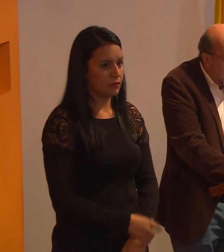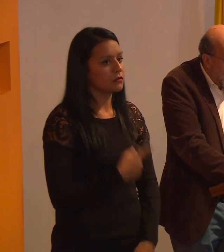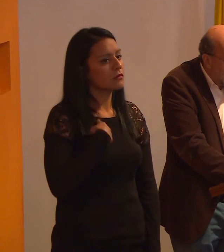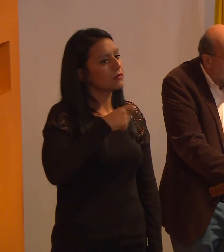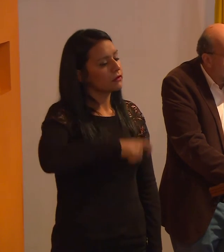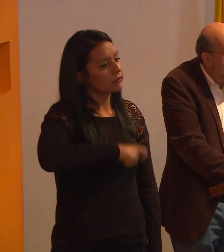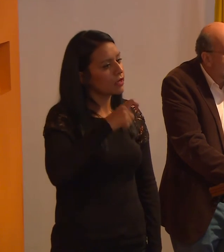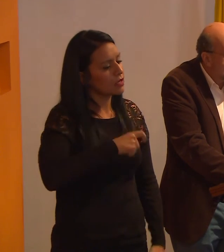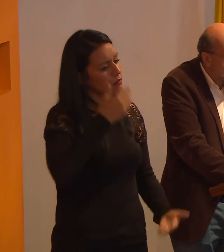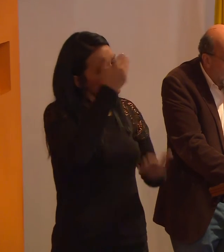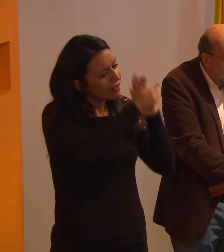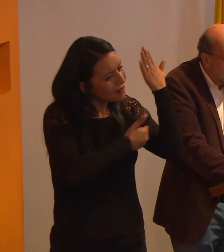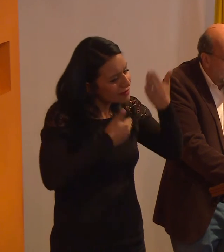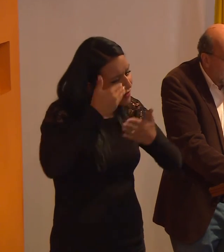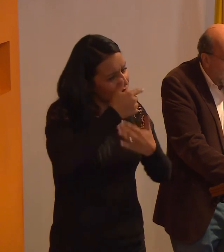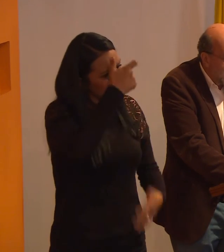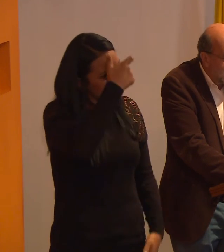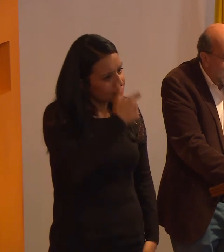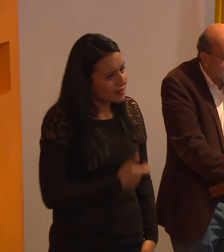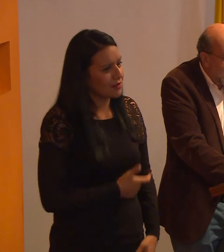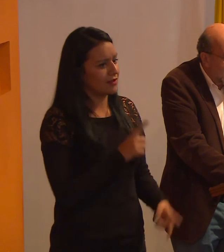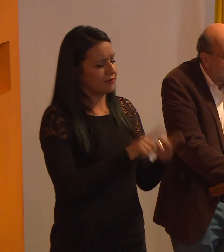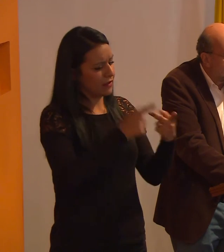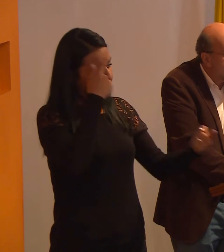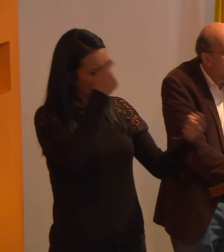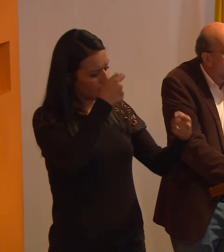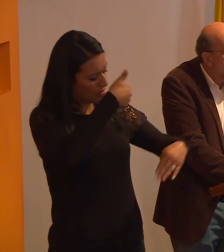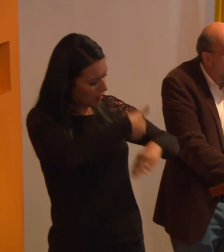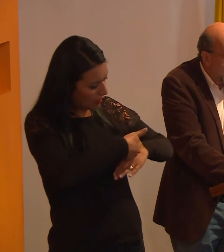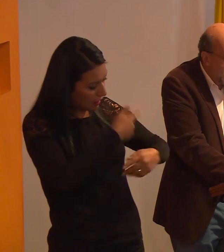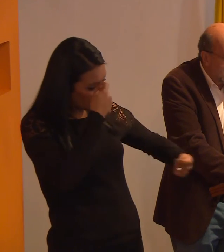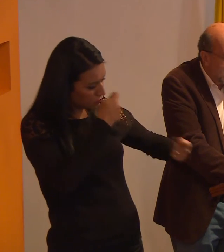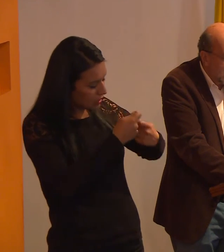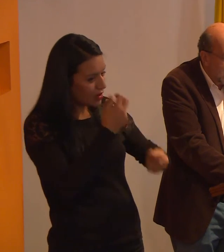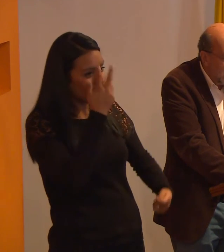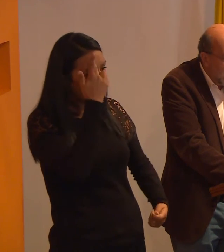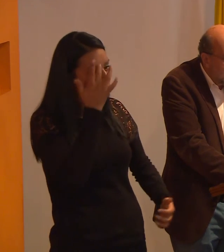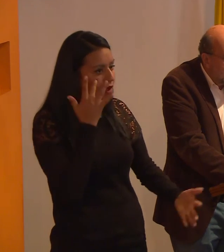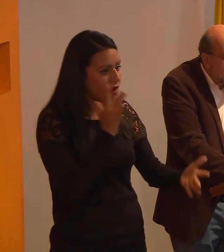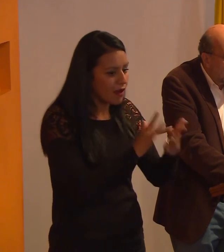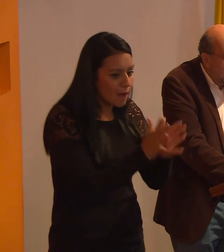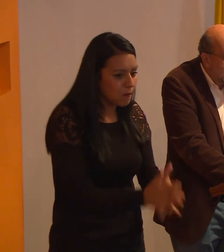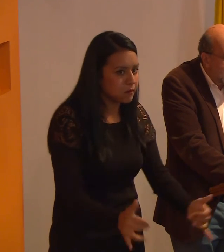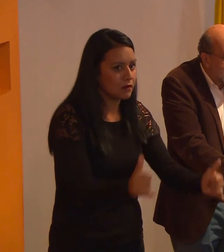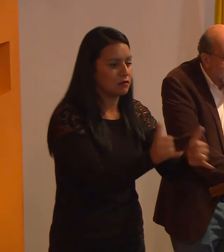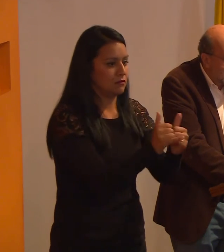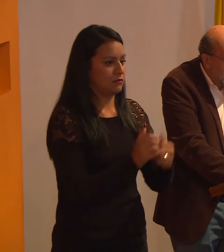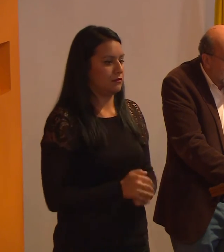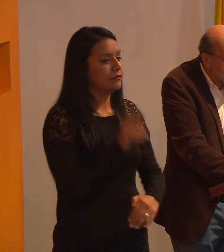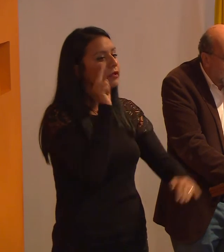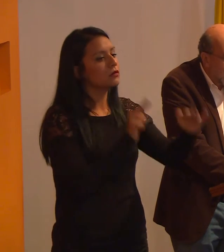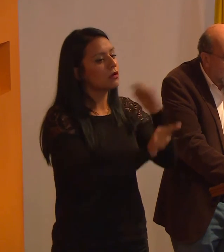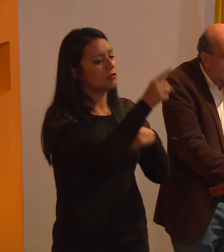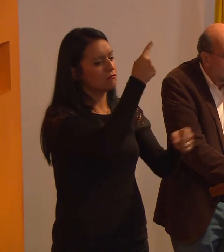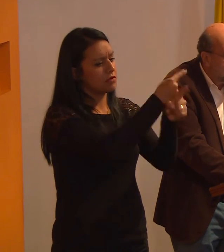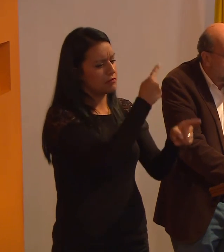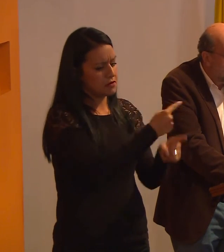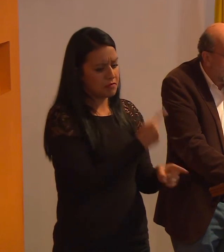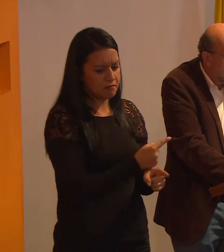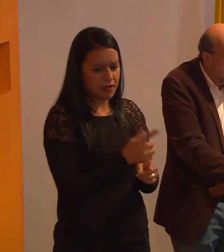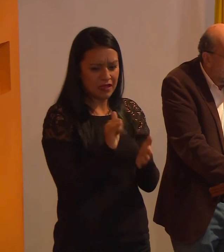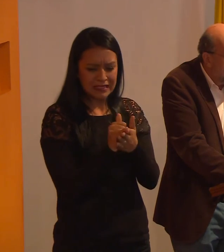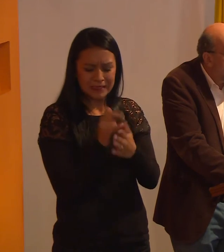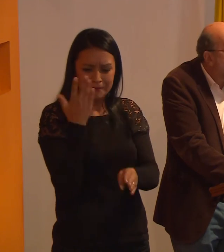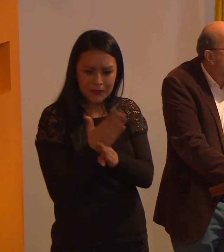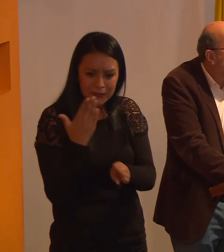Necesitamos análisis serios, estratégicos, coherentes, visiones acertadas sobre la